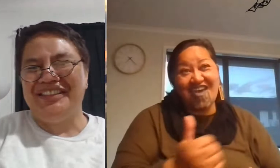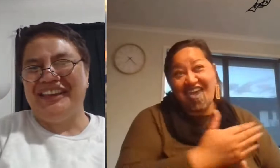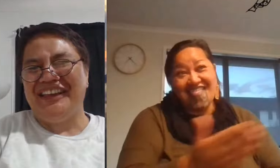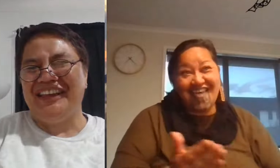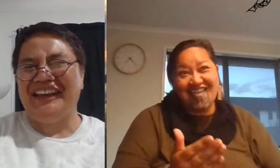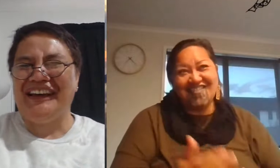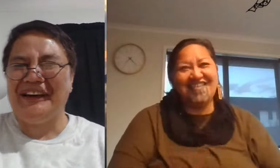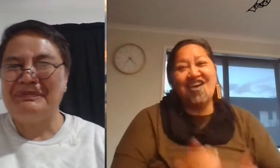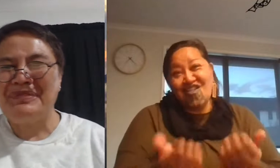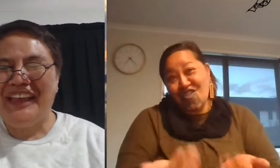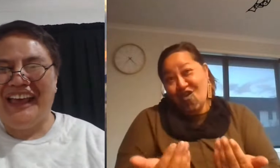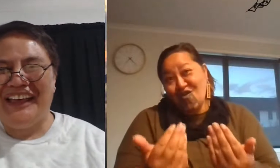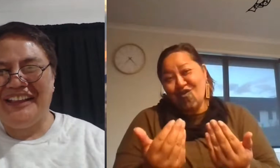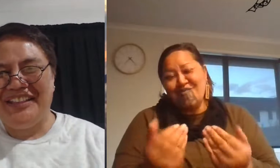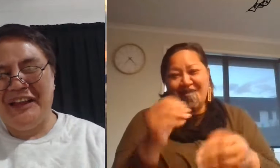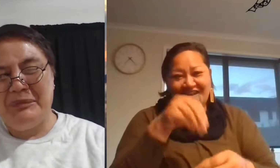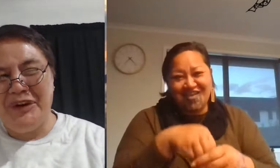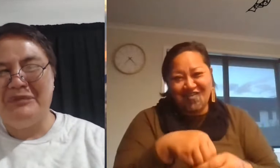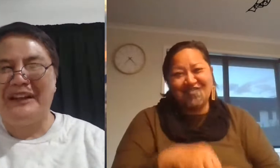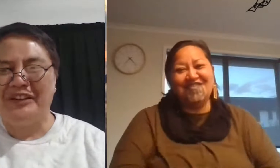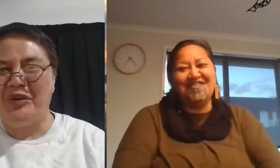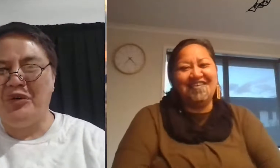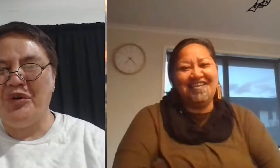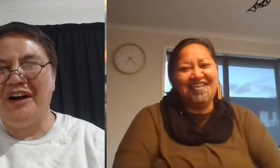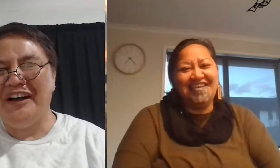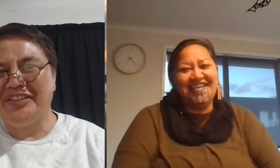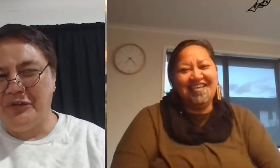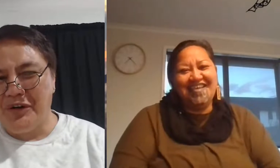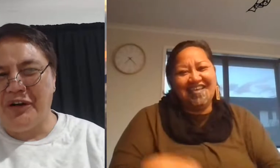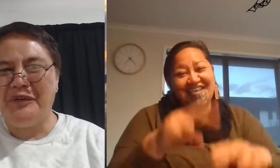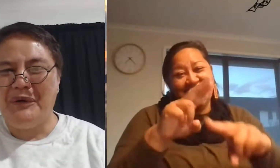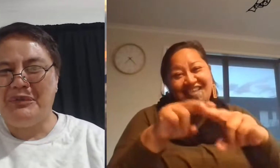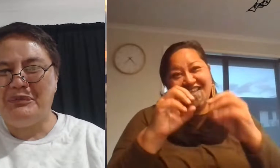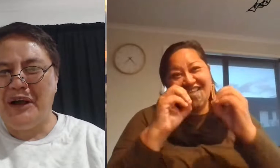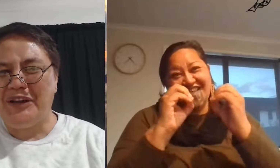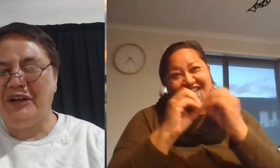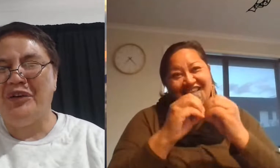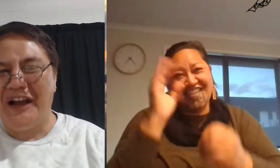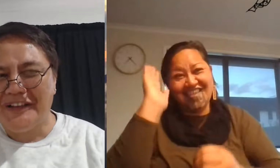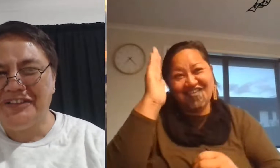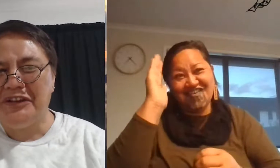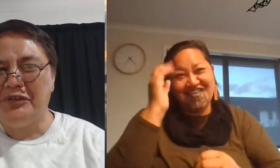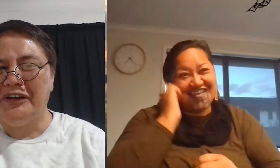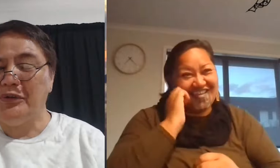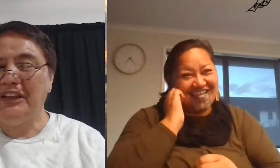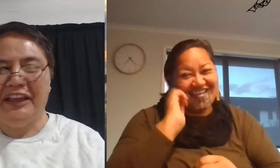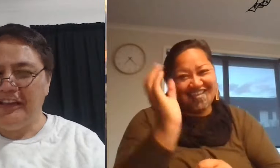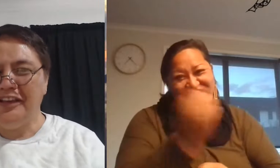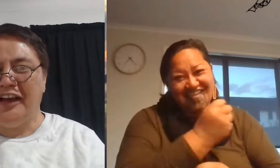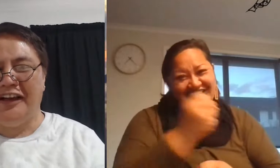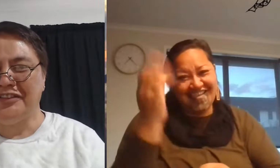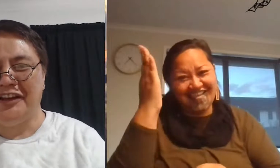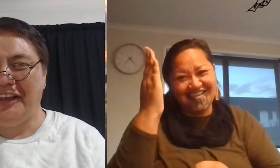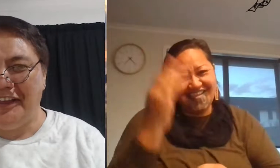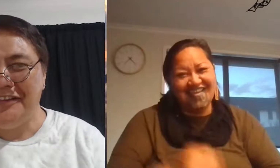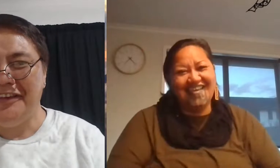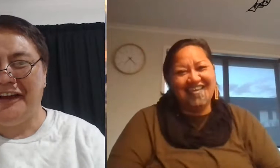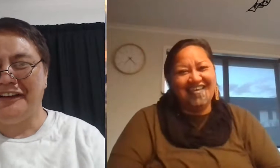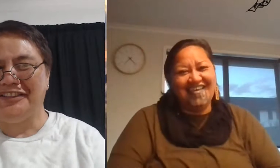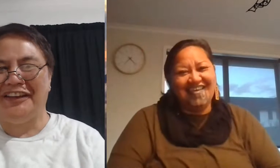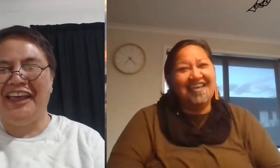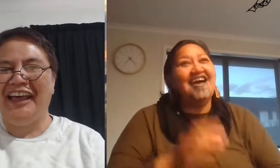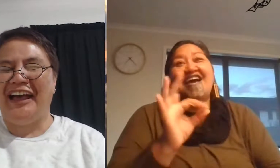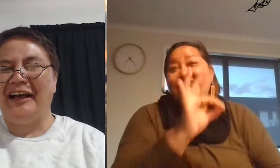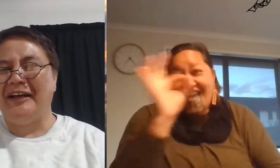roto I te pukamata o Te Kura Kaupapa Māori o Ngāti Ruanui, ia ata.